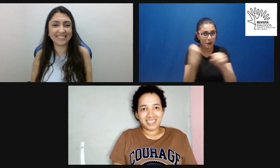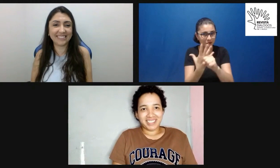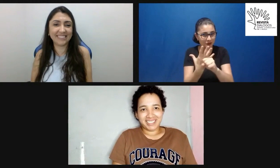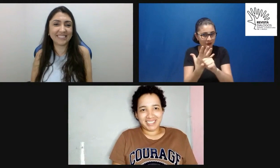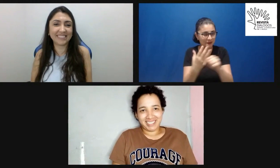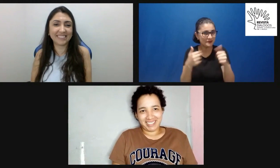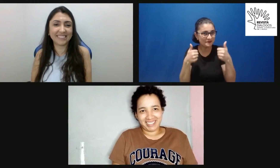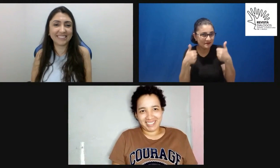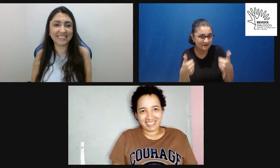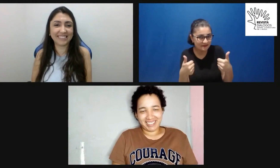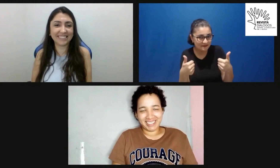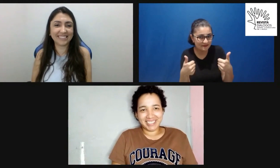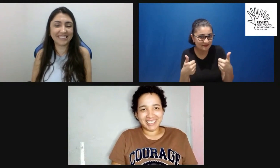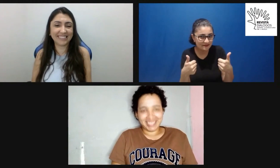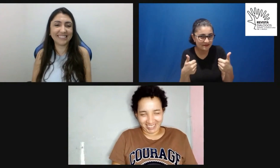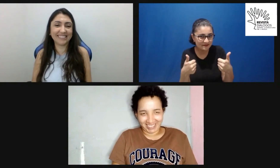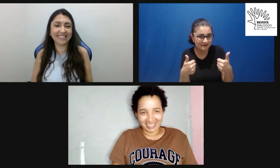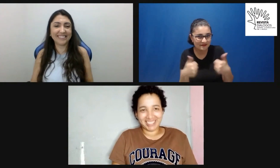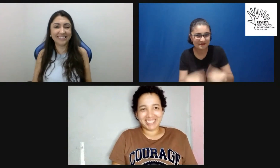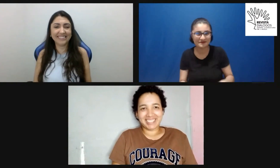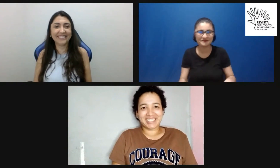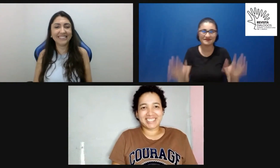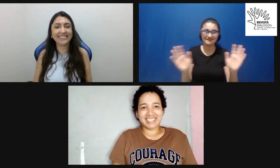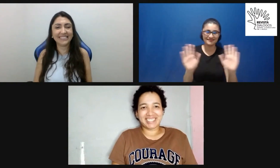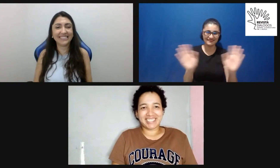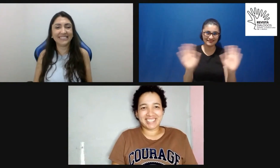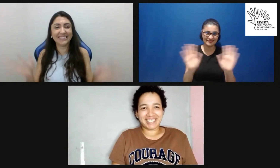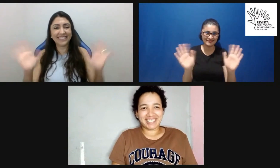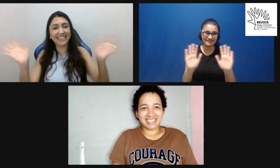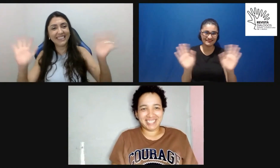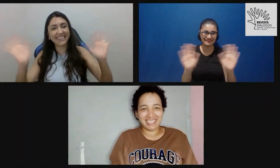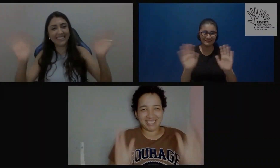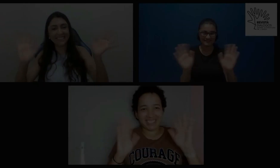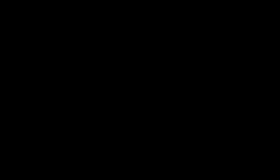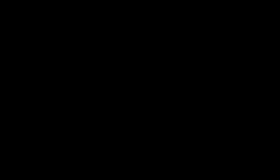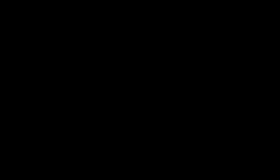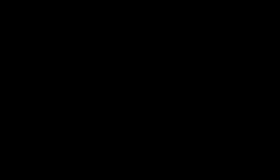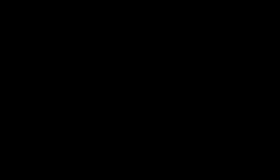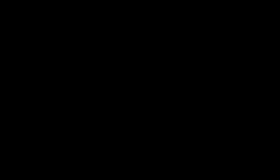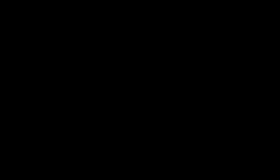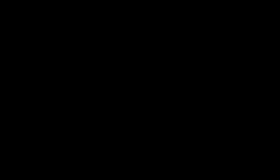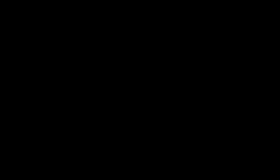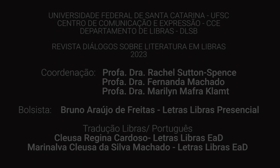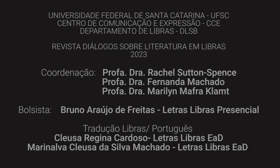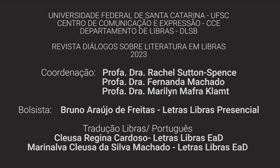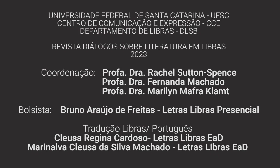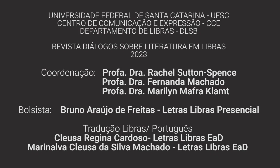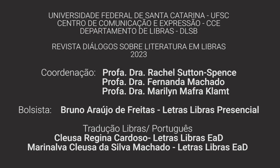YouTube. Tchau! Tchau!